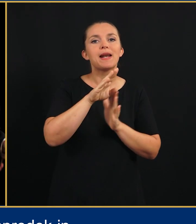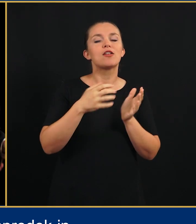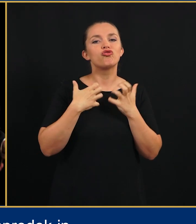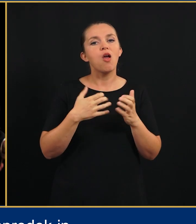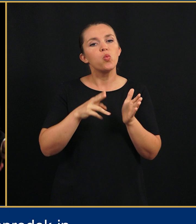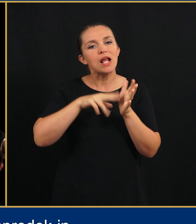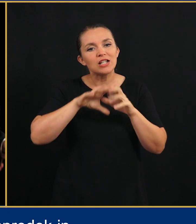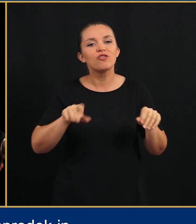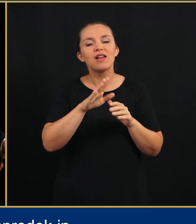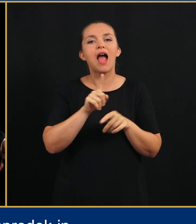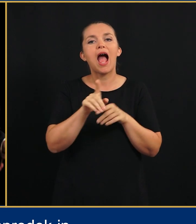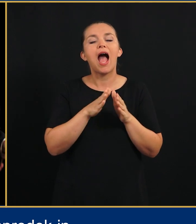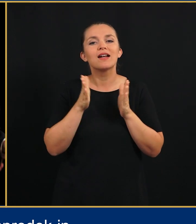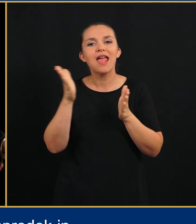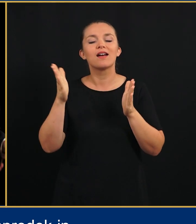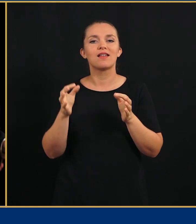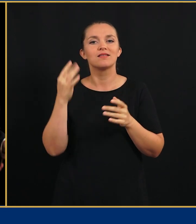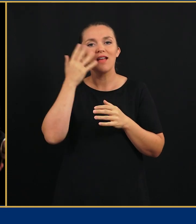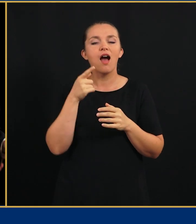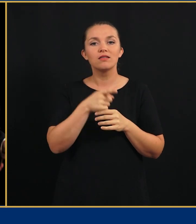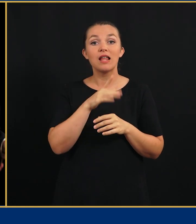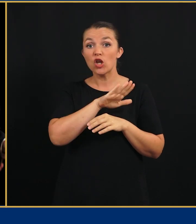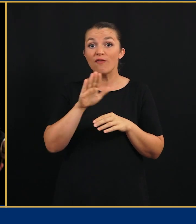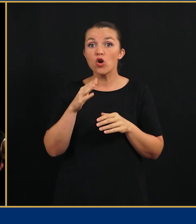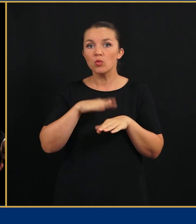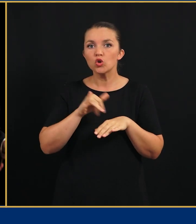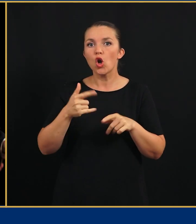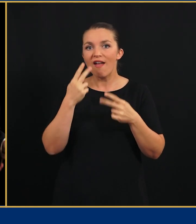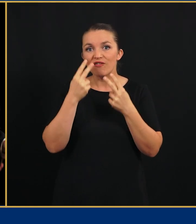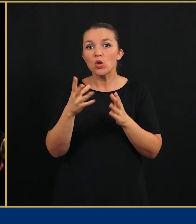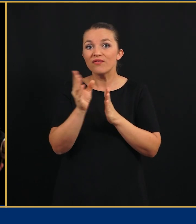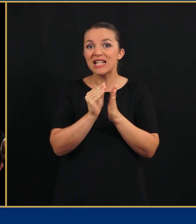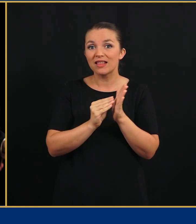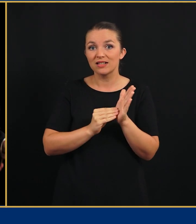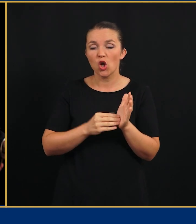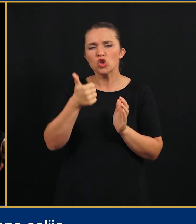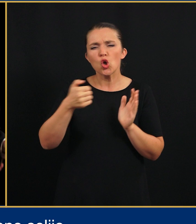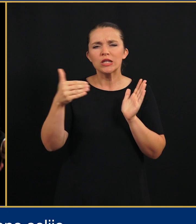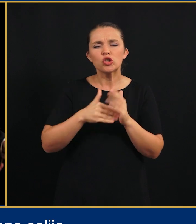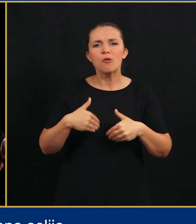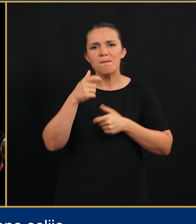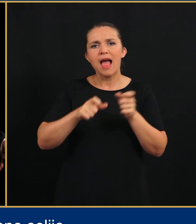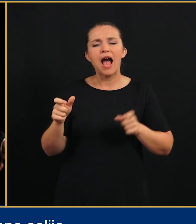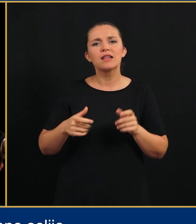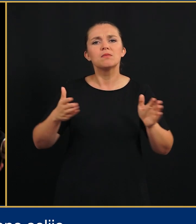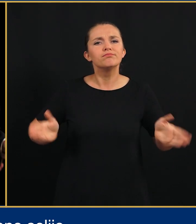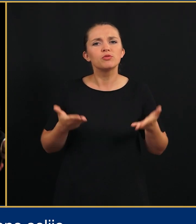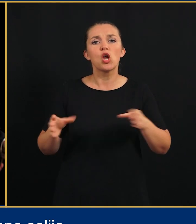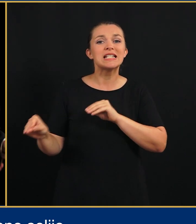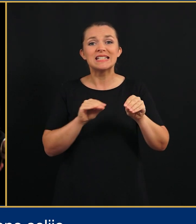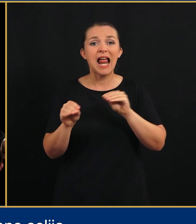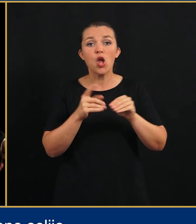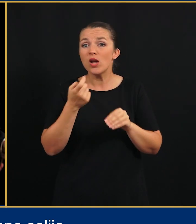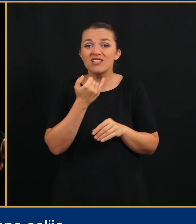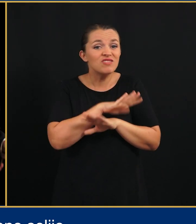in uresničitev svojih kariernih sanj. Njihovo sporočilo je vidno v statistikah. 100.000 mladih se pospešeno